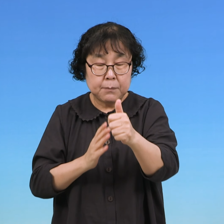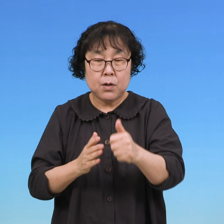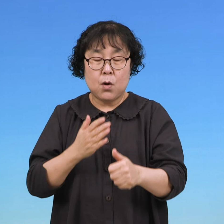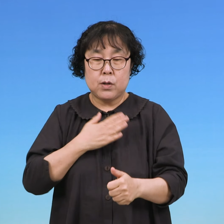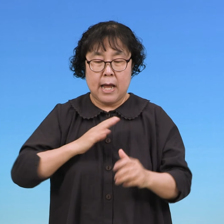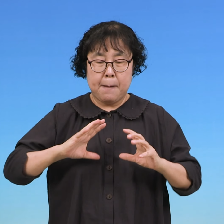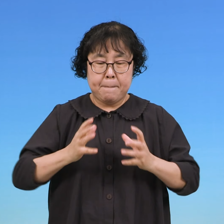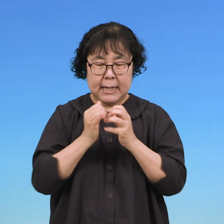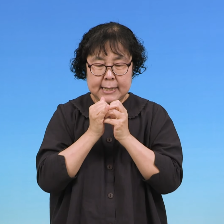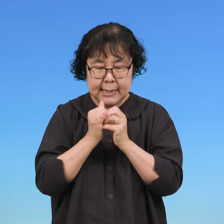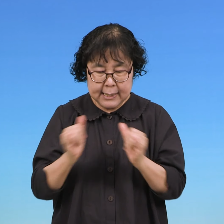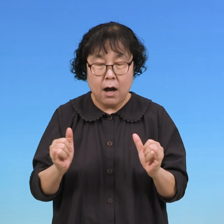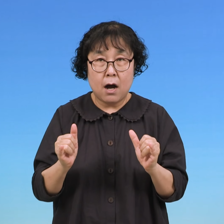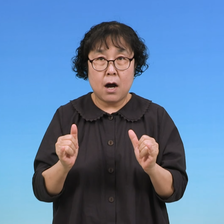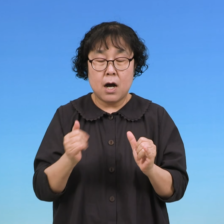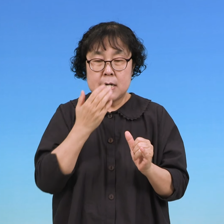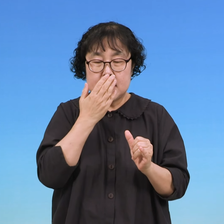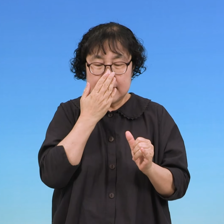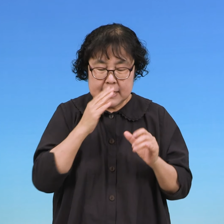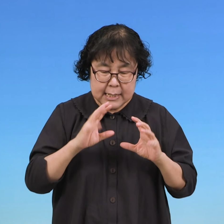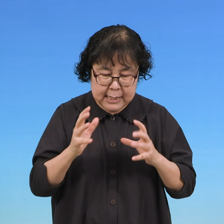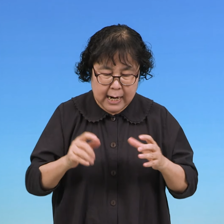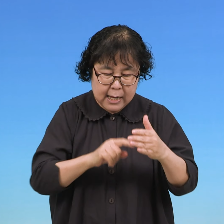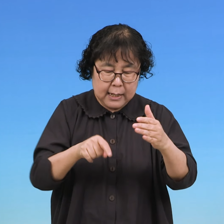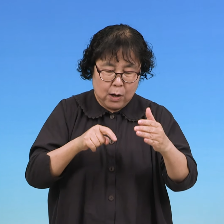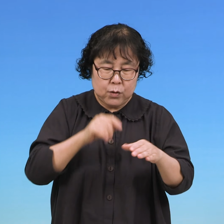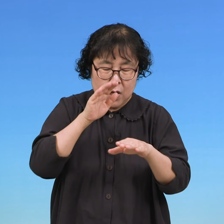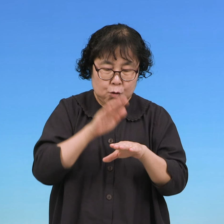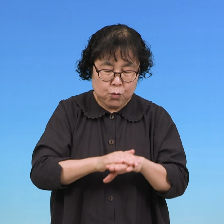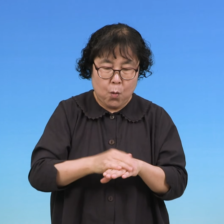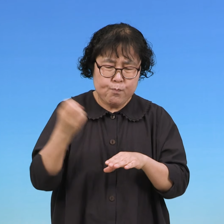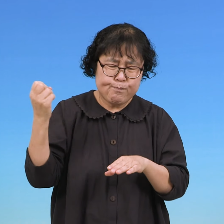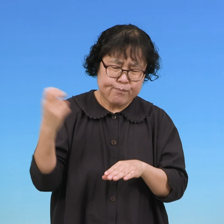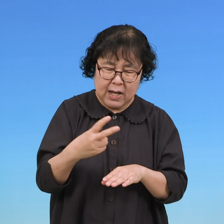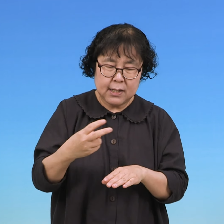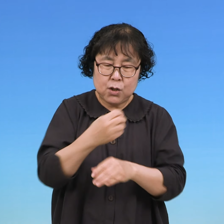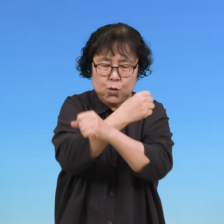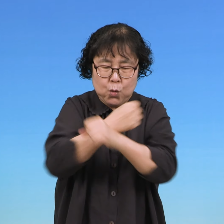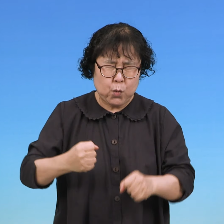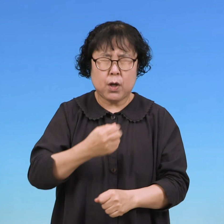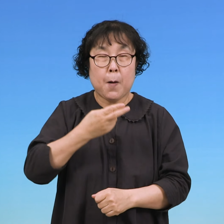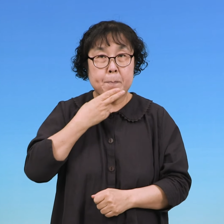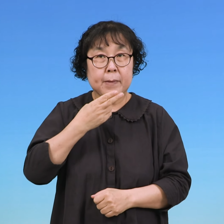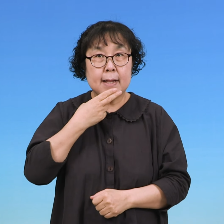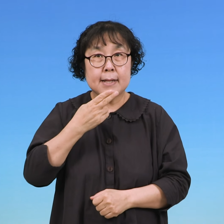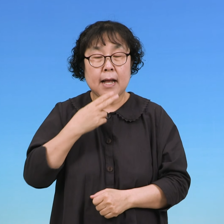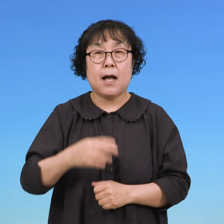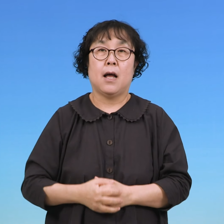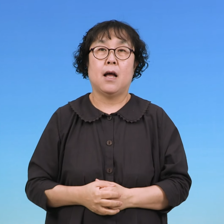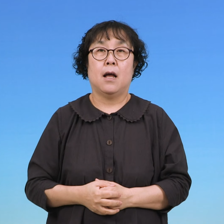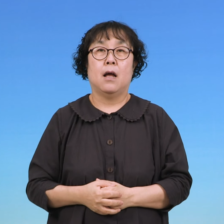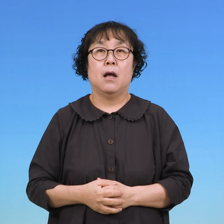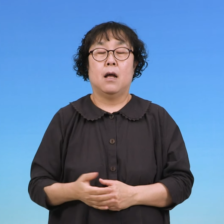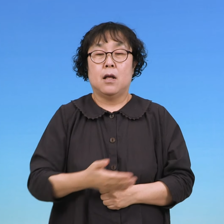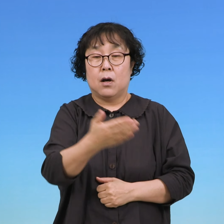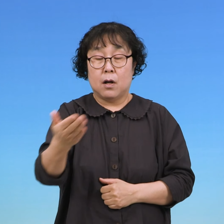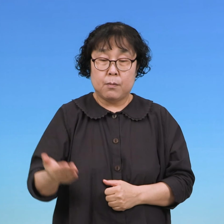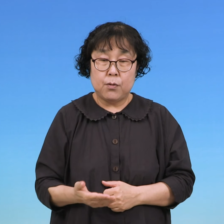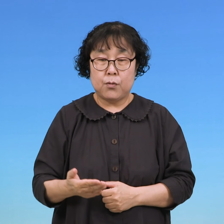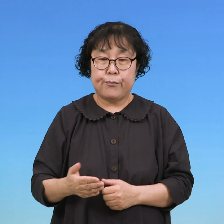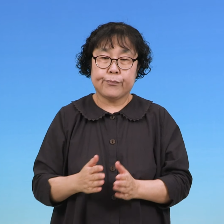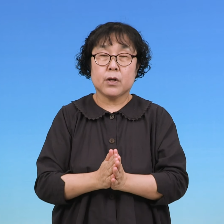다림줄을 내 백성 이스라엘 가운데 두고 다시는 용서하지 않으리니 하나님의 다림줄을 가지고 재보니까 여러분 다림줄